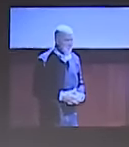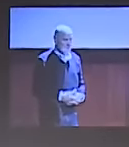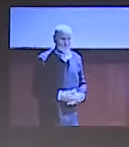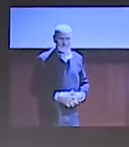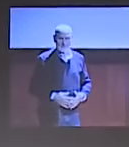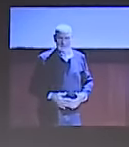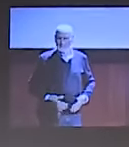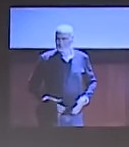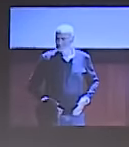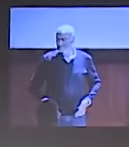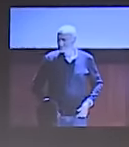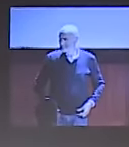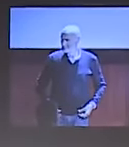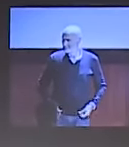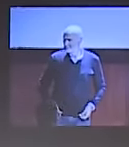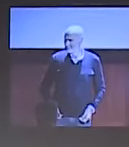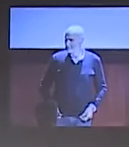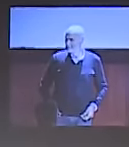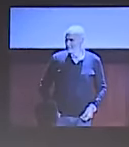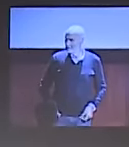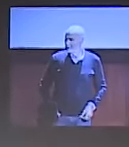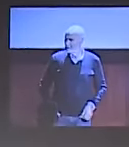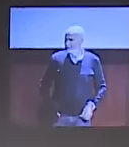c'est bon. D'abord, j'introduis